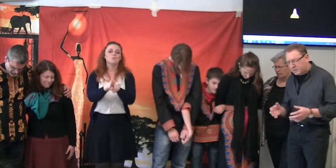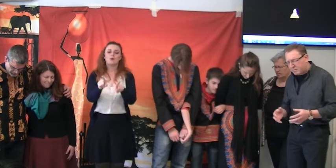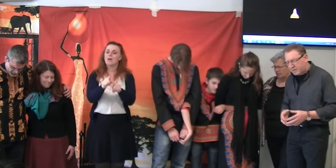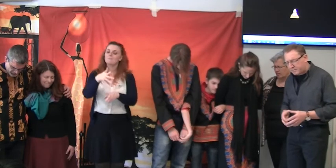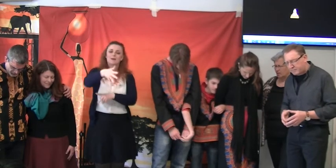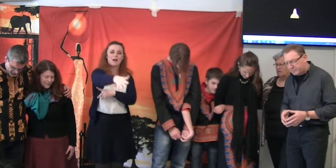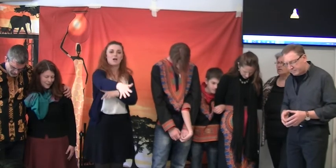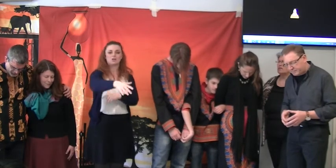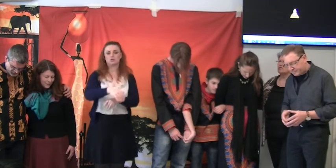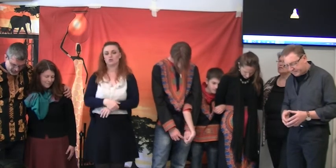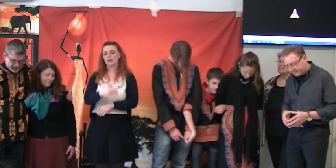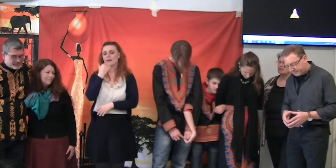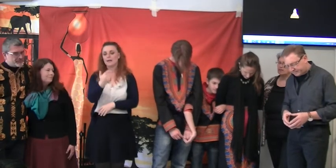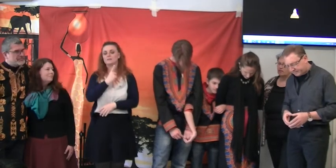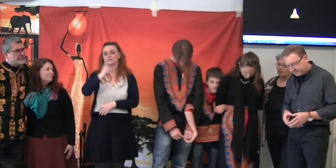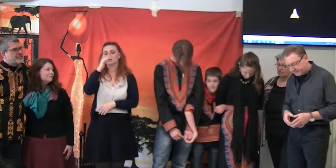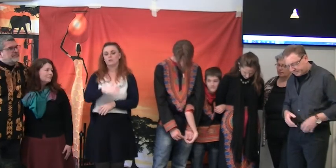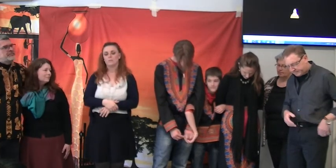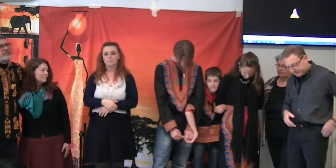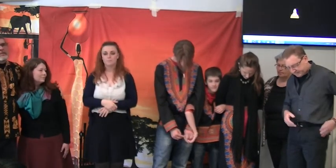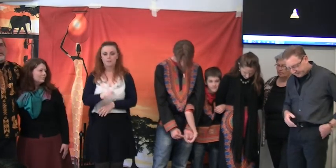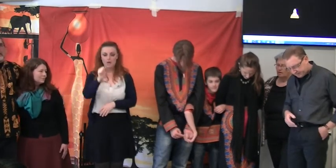Gesù. Amen.